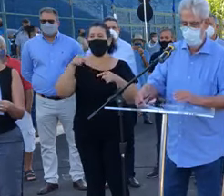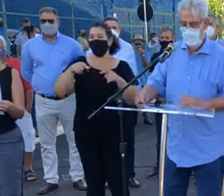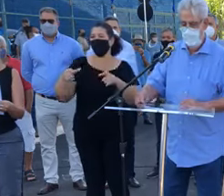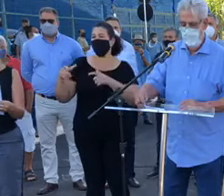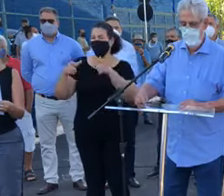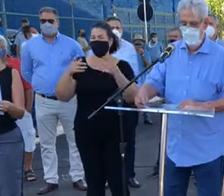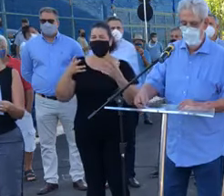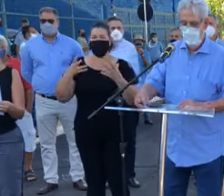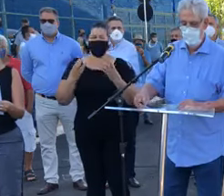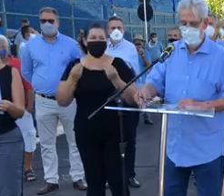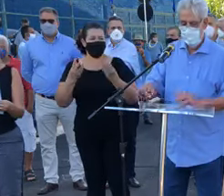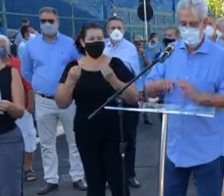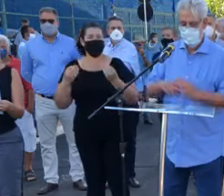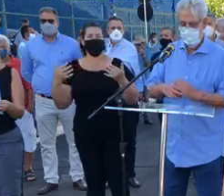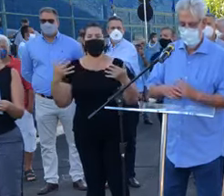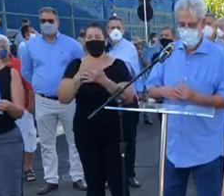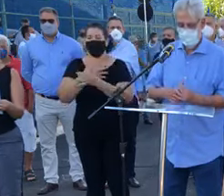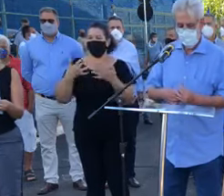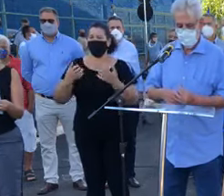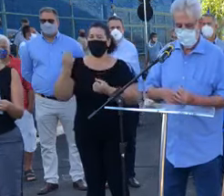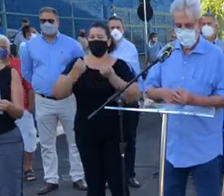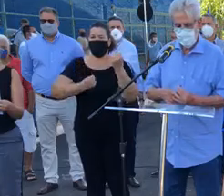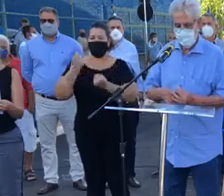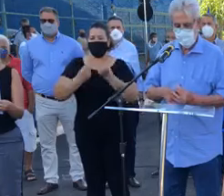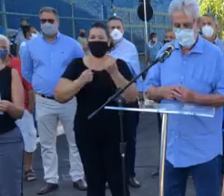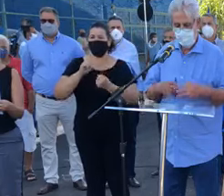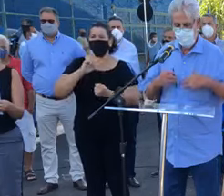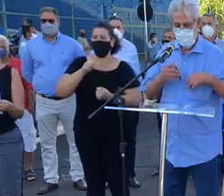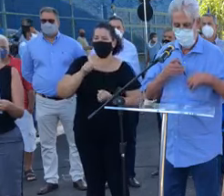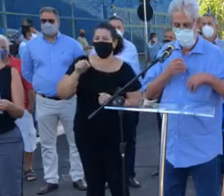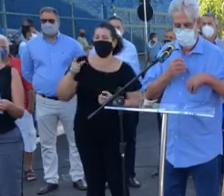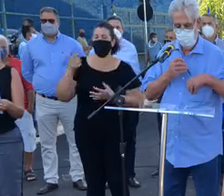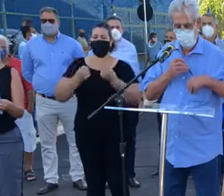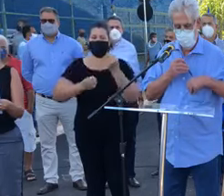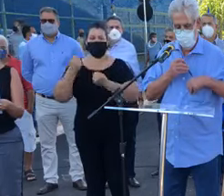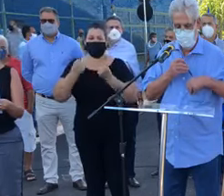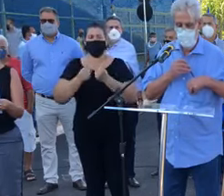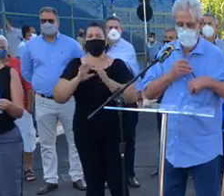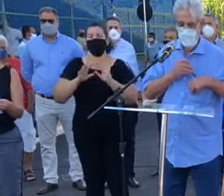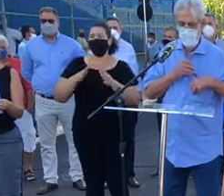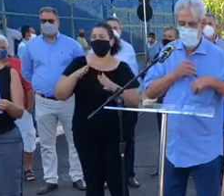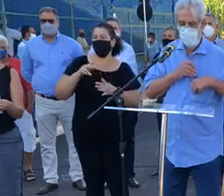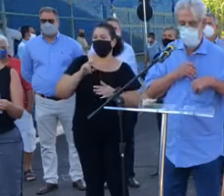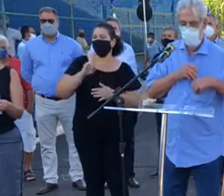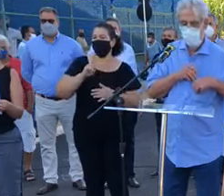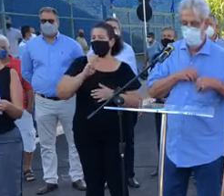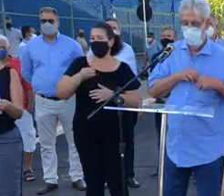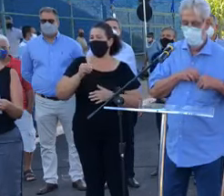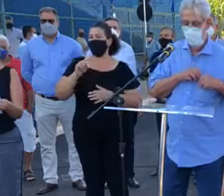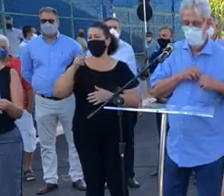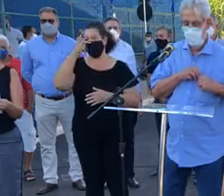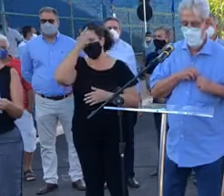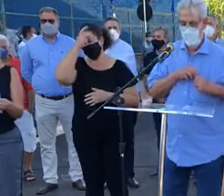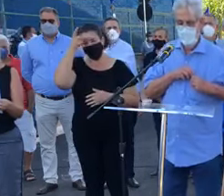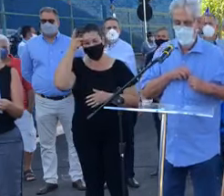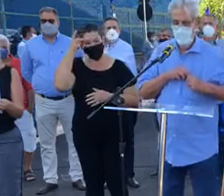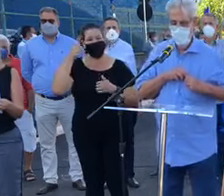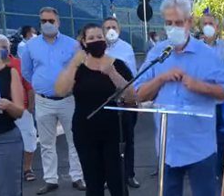local diariamente cerca de 100 mil veículos e 30 mil usuários de transporte